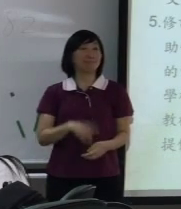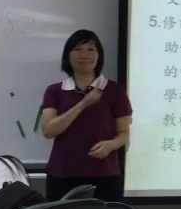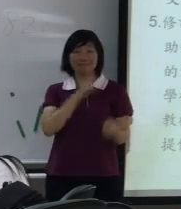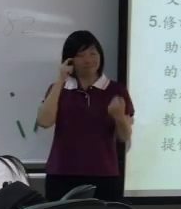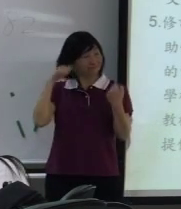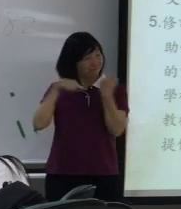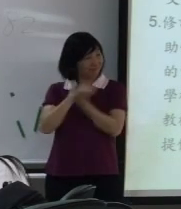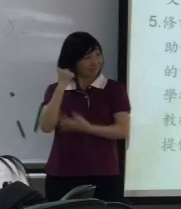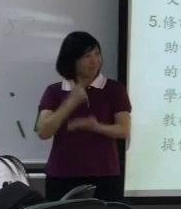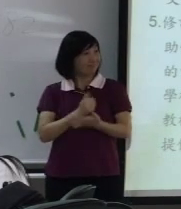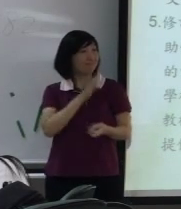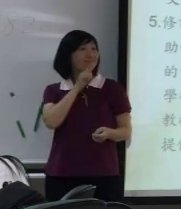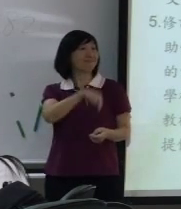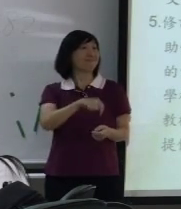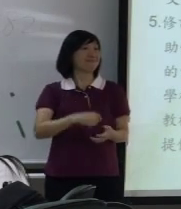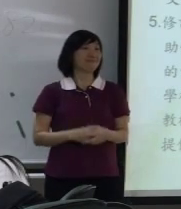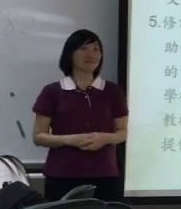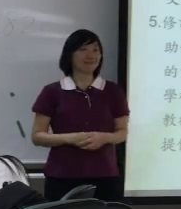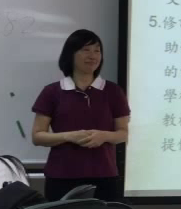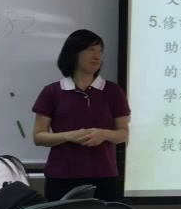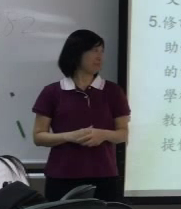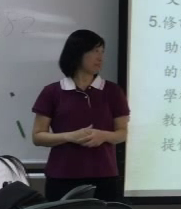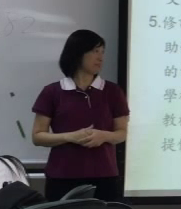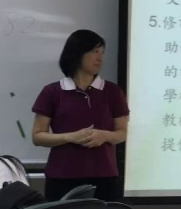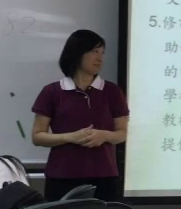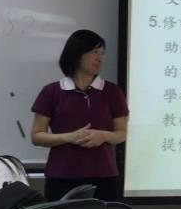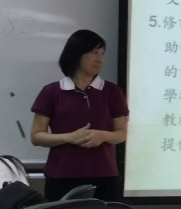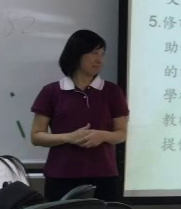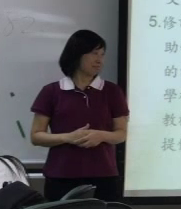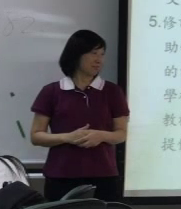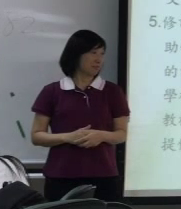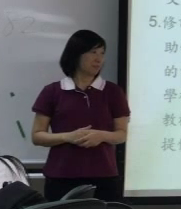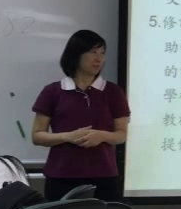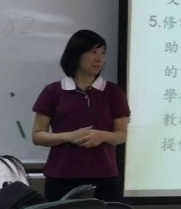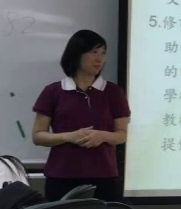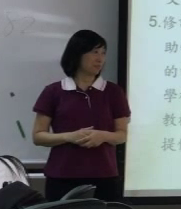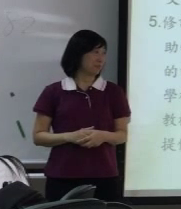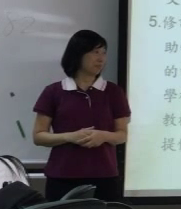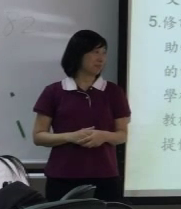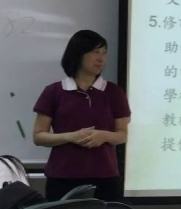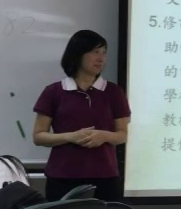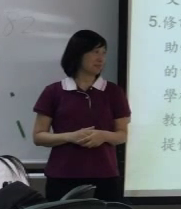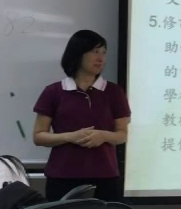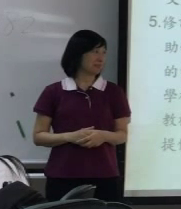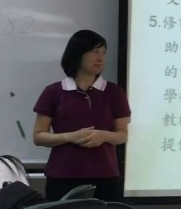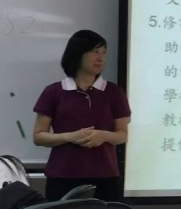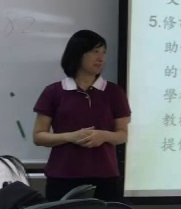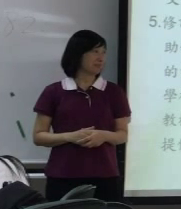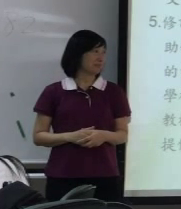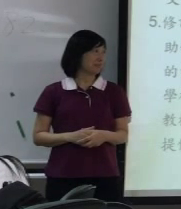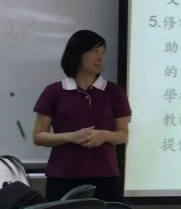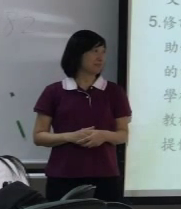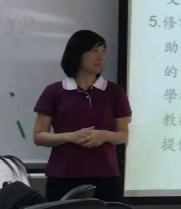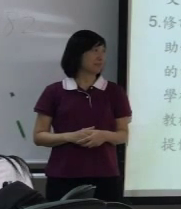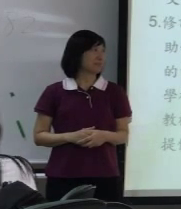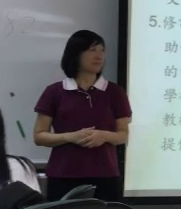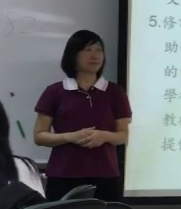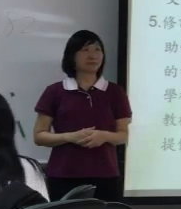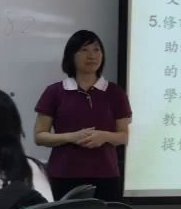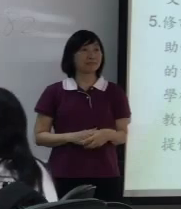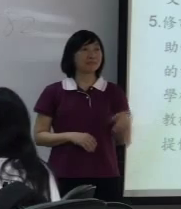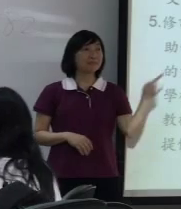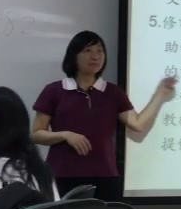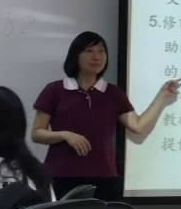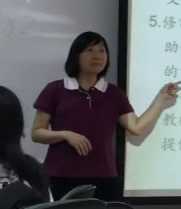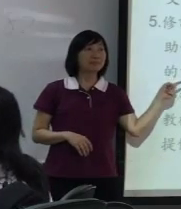发出来的东西，哦，哦，好。那么这个测验